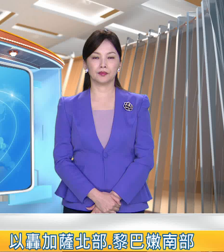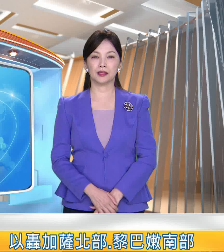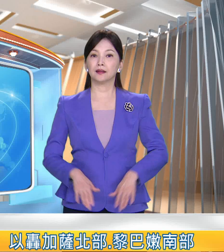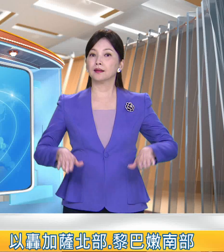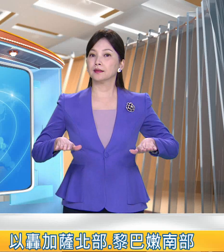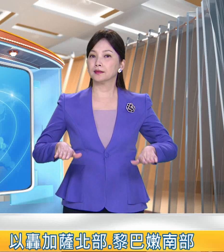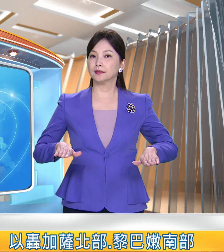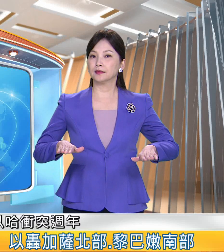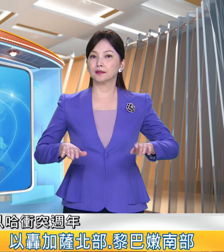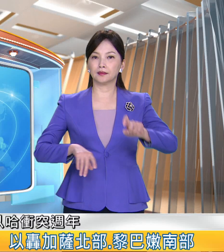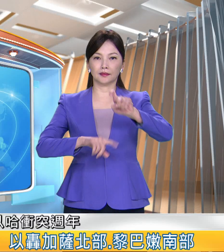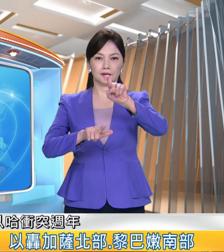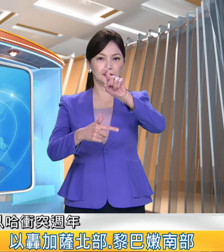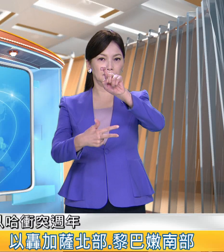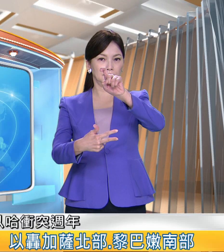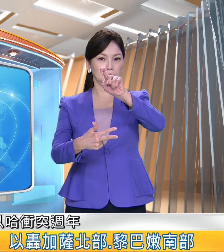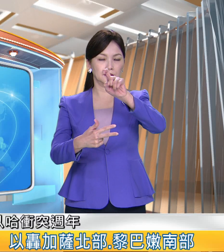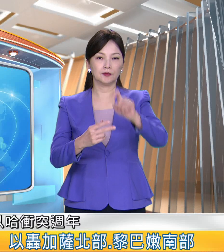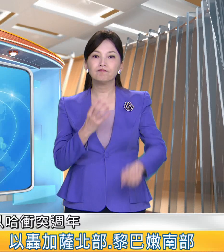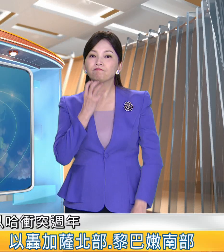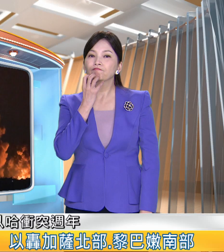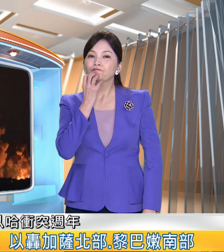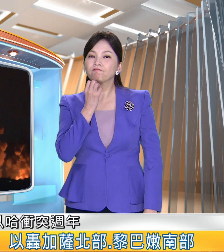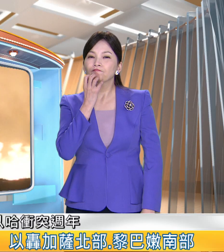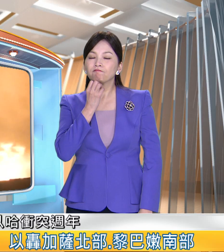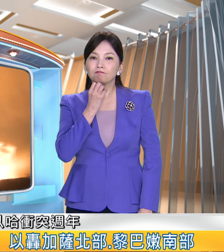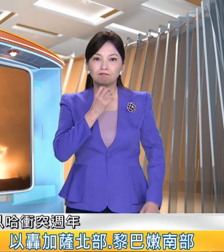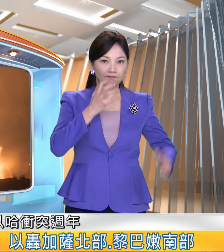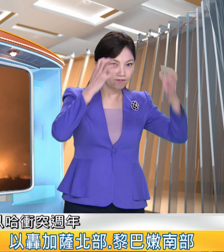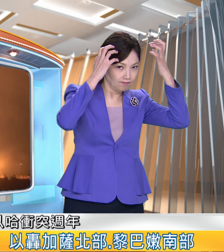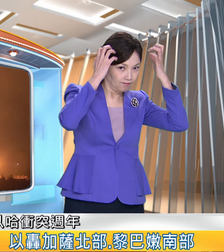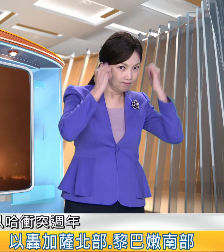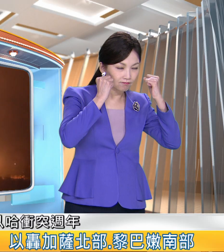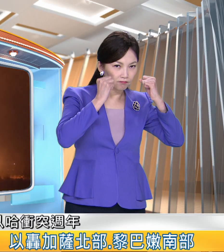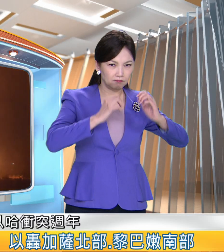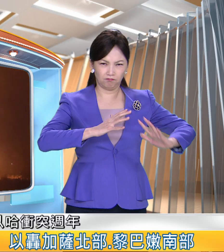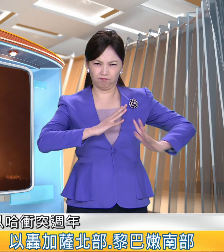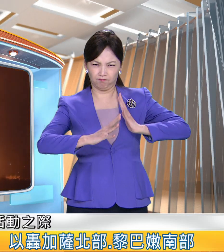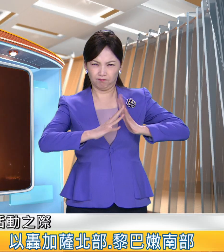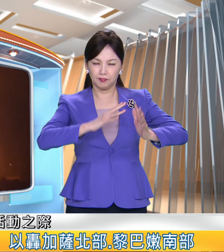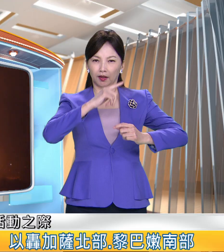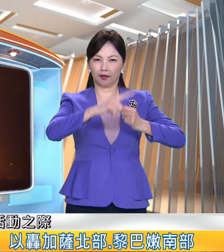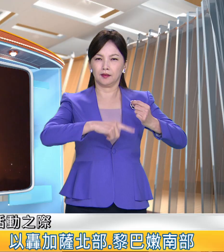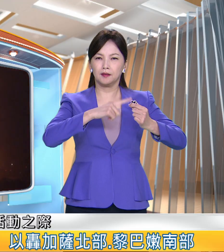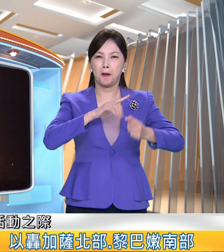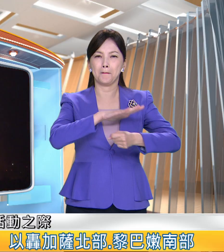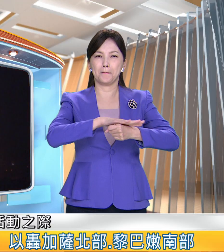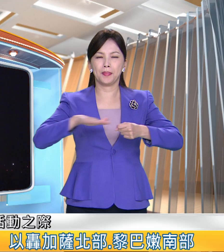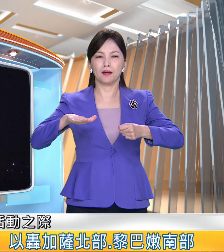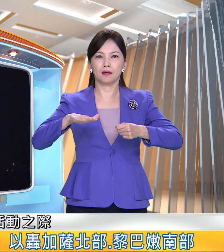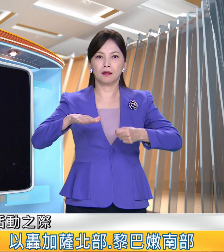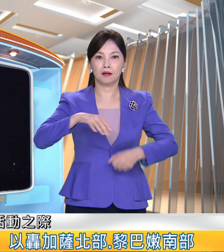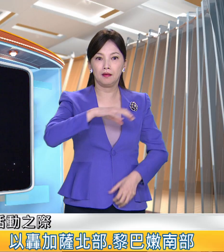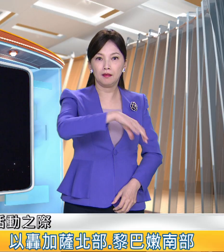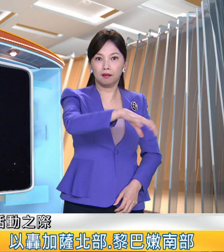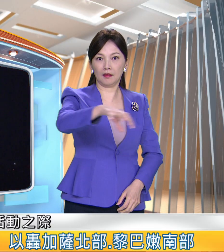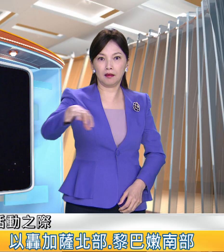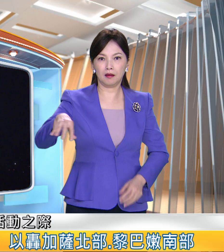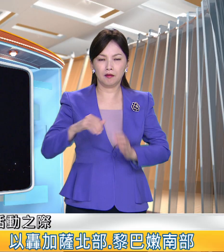就在10月7号，以哈冲突周年，各地举办纪念活动之际，以色列又